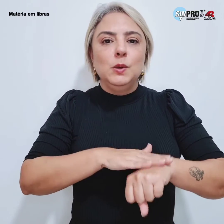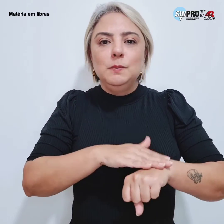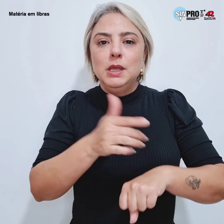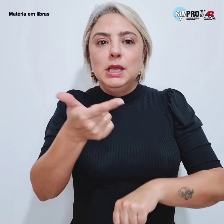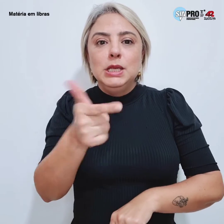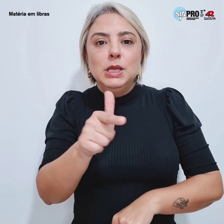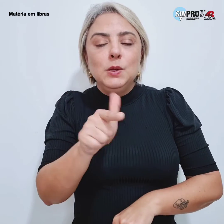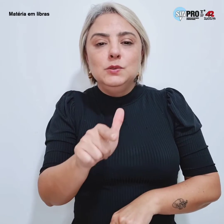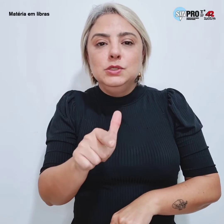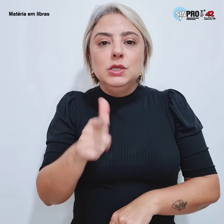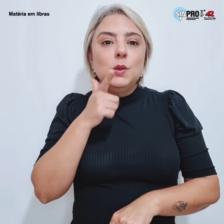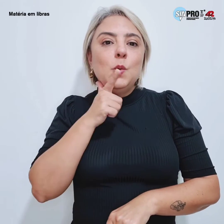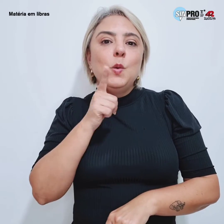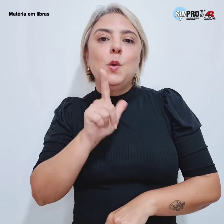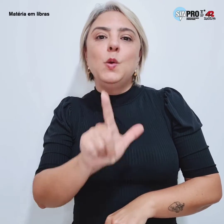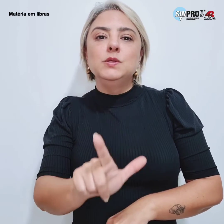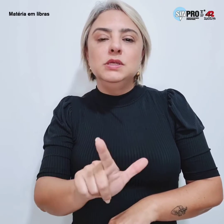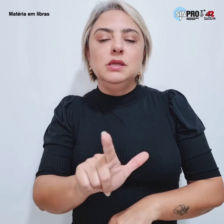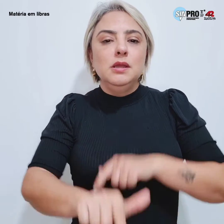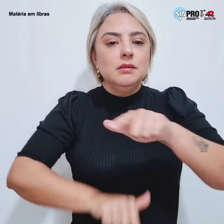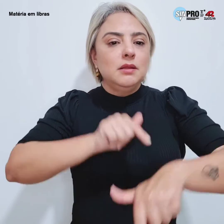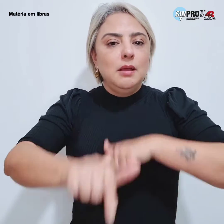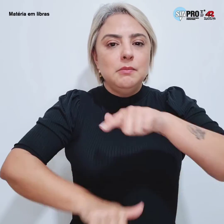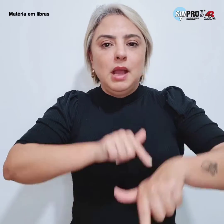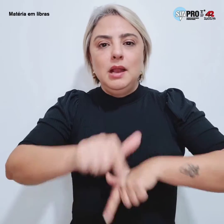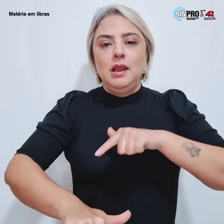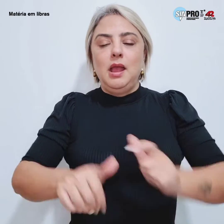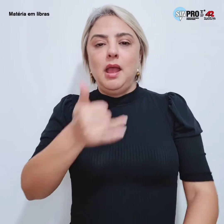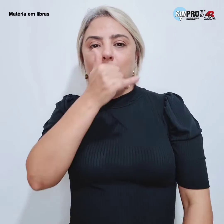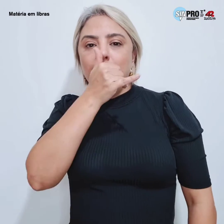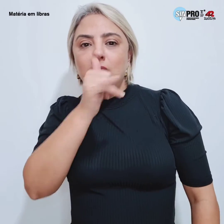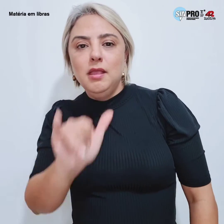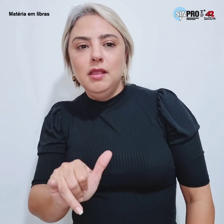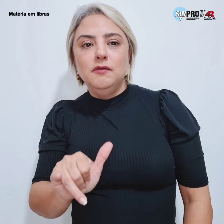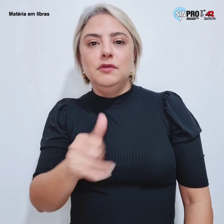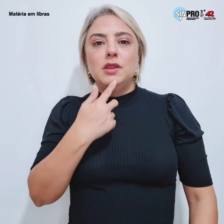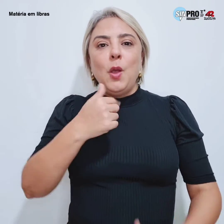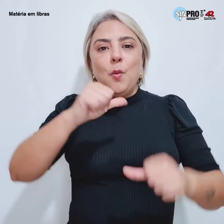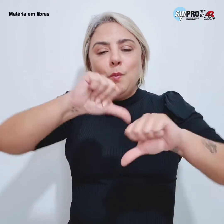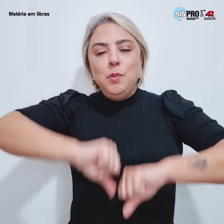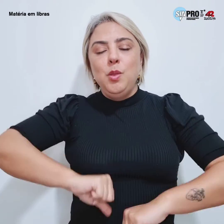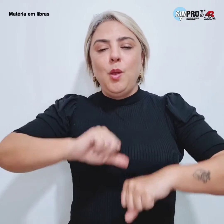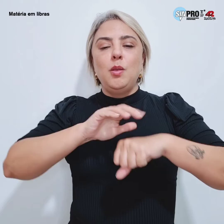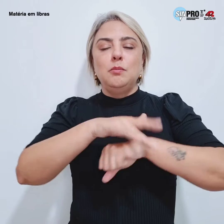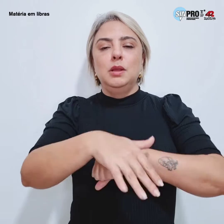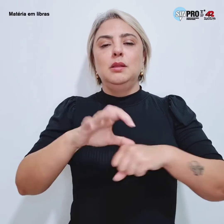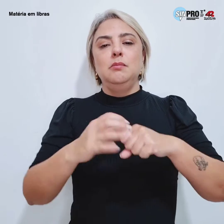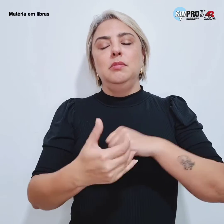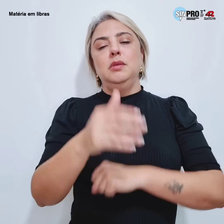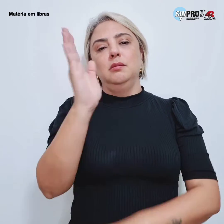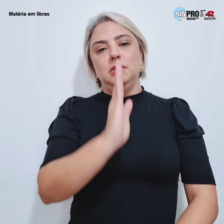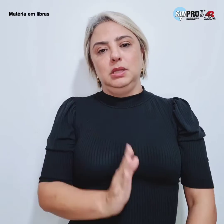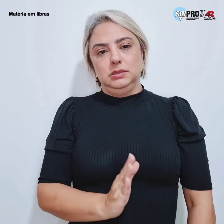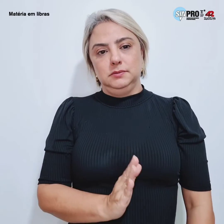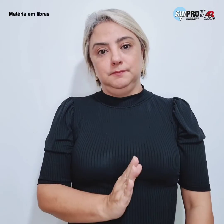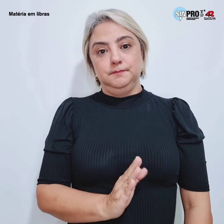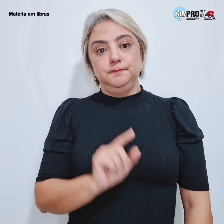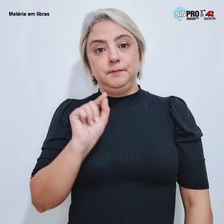tentando desempenhar a tarefa de evitar o pior da pandemia no Brasil e foram